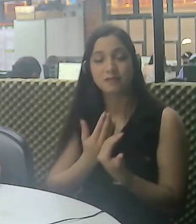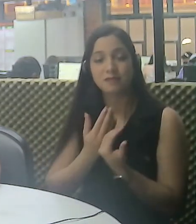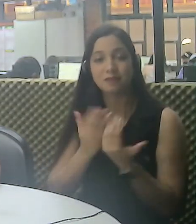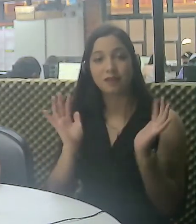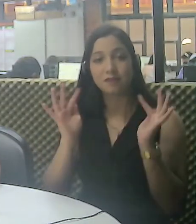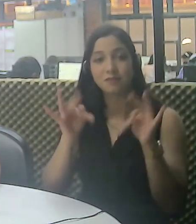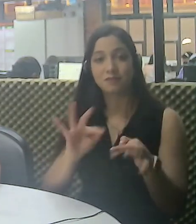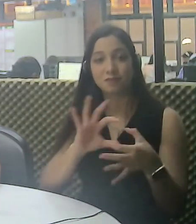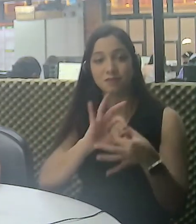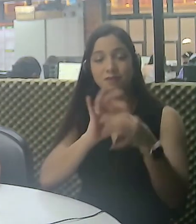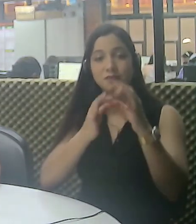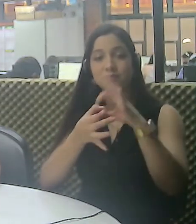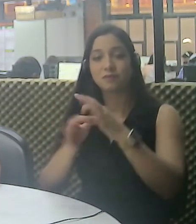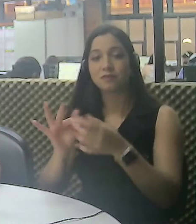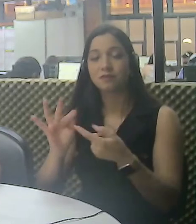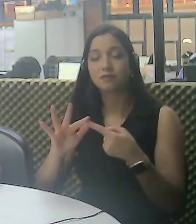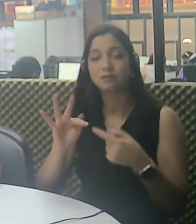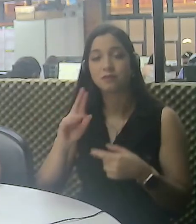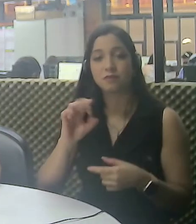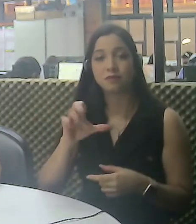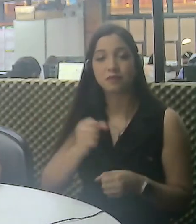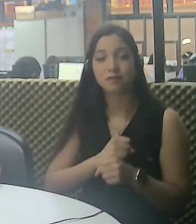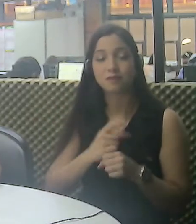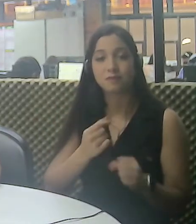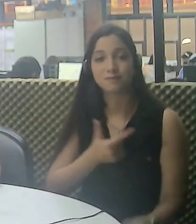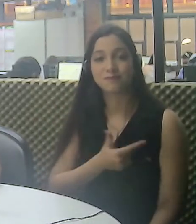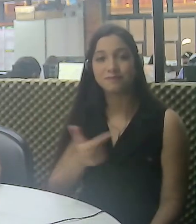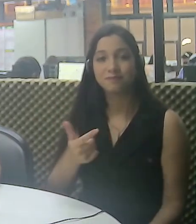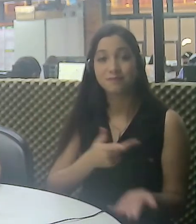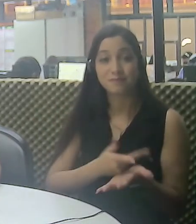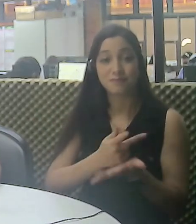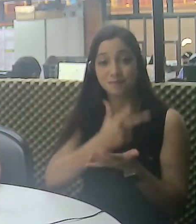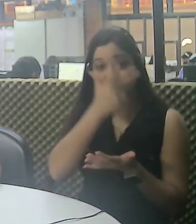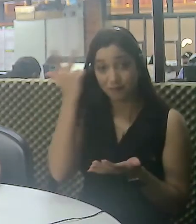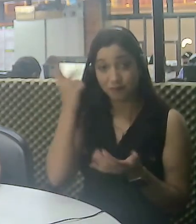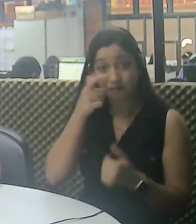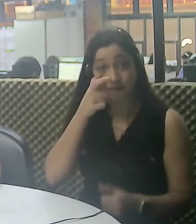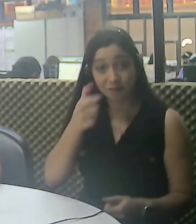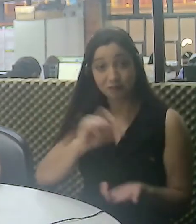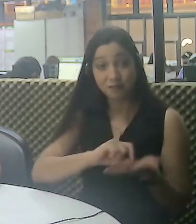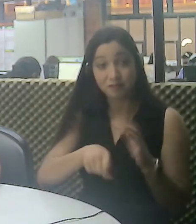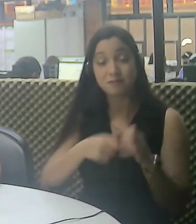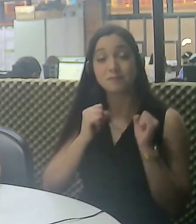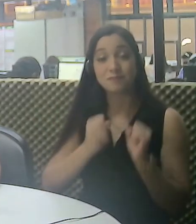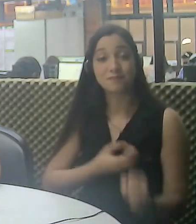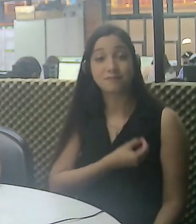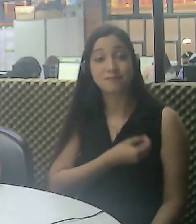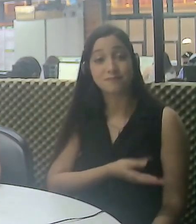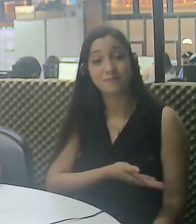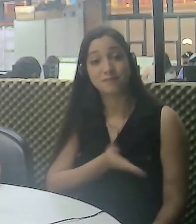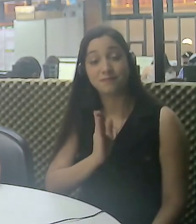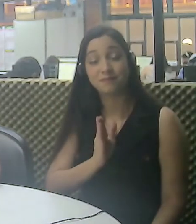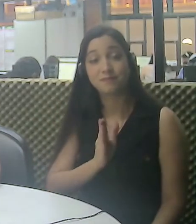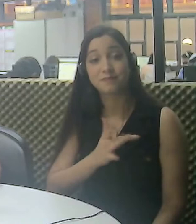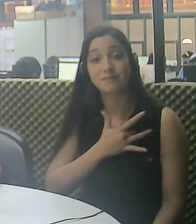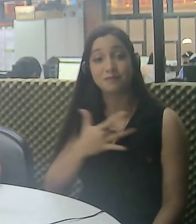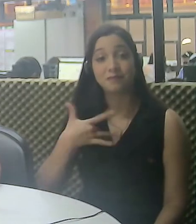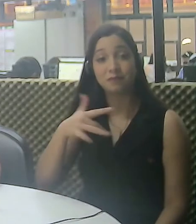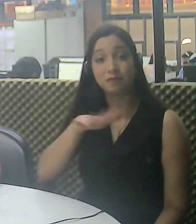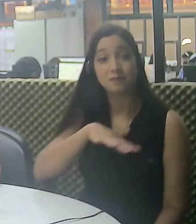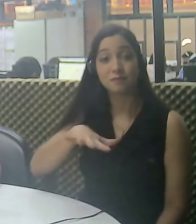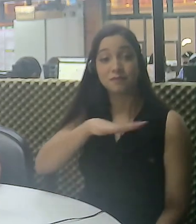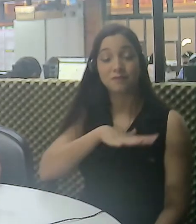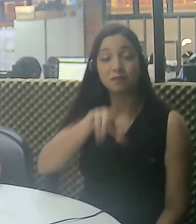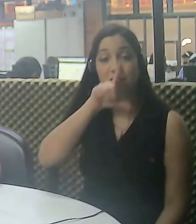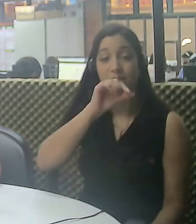circuito de corridas Futel em 2022. Os interessados podem se inscrever pessoalmente no Espaço Saúde do Parque